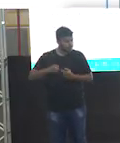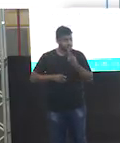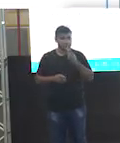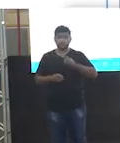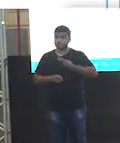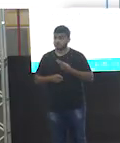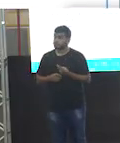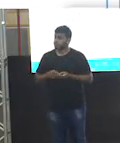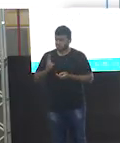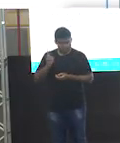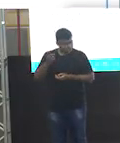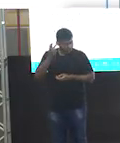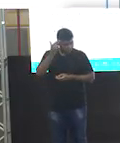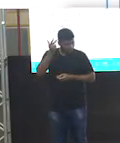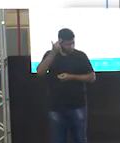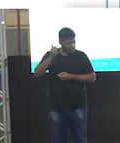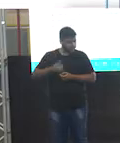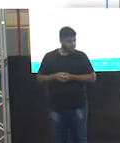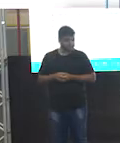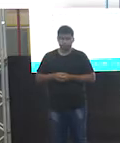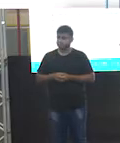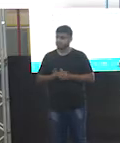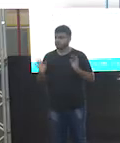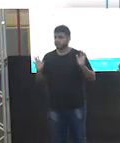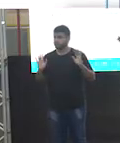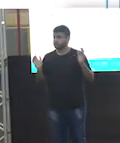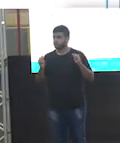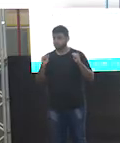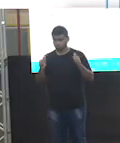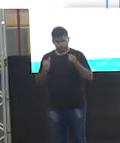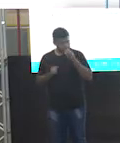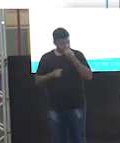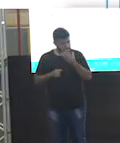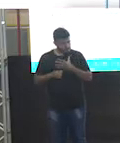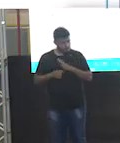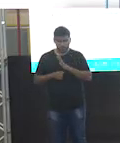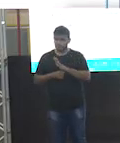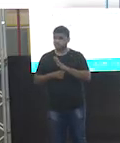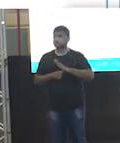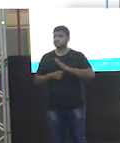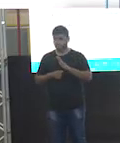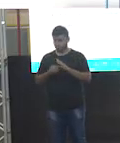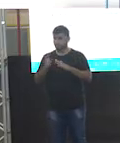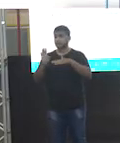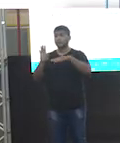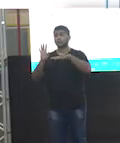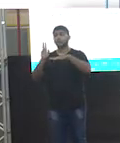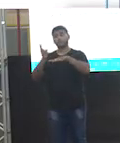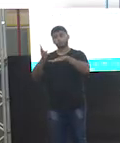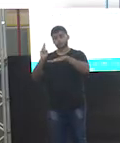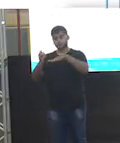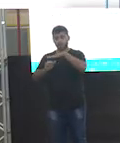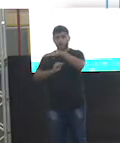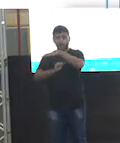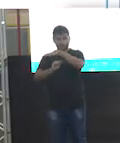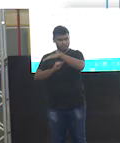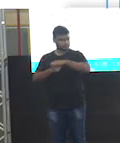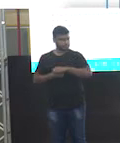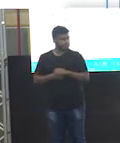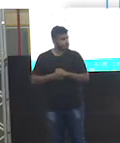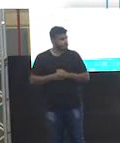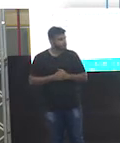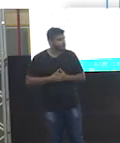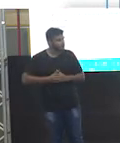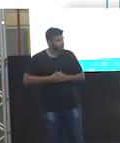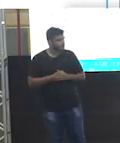que não mudou? Se não mudou, quer dizer que eu nem botei ácido, nem botei base. Continuou ácido.